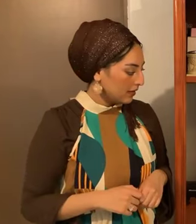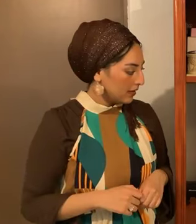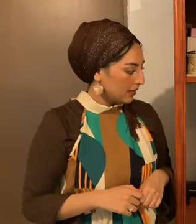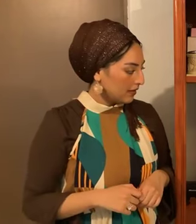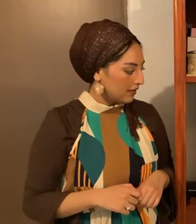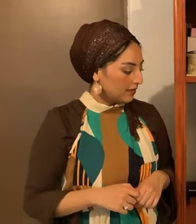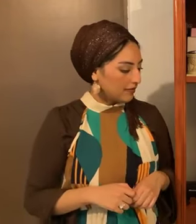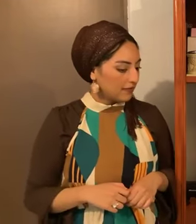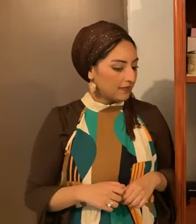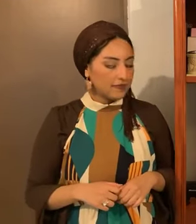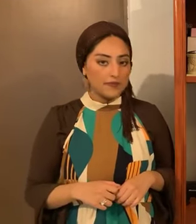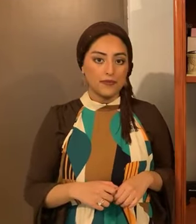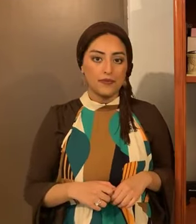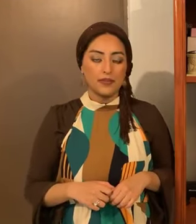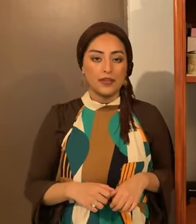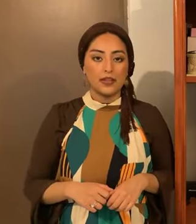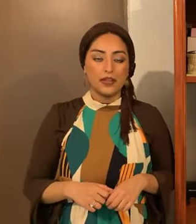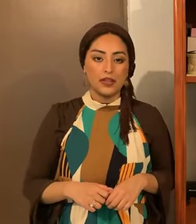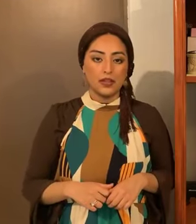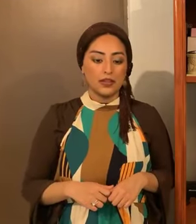Bueno, aleluya. Entonces,